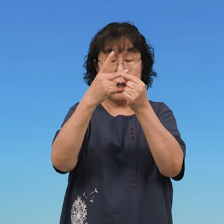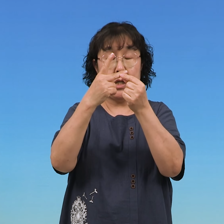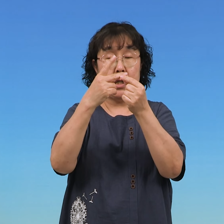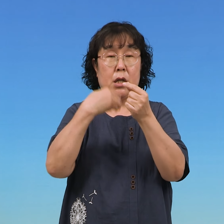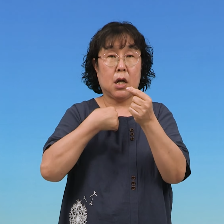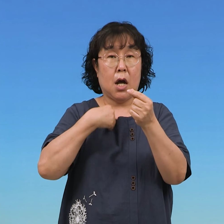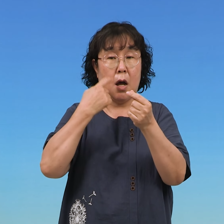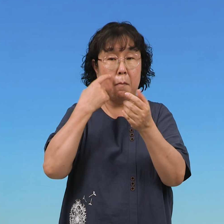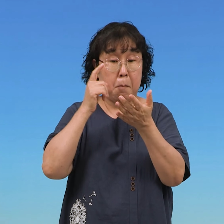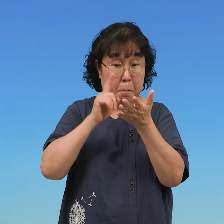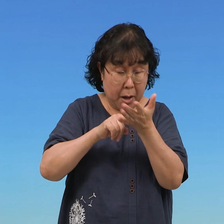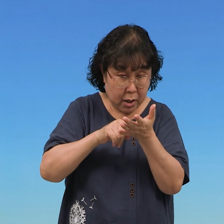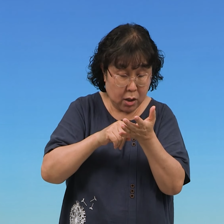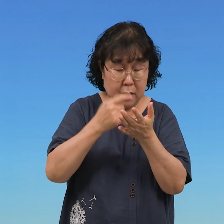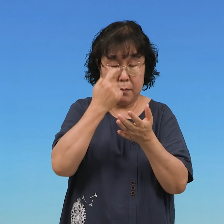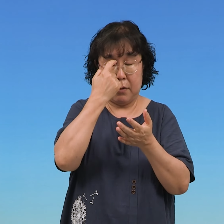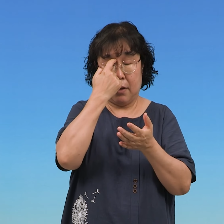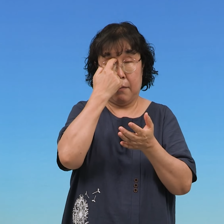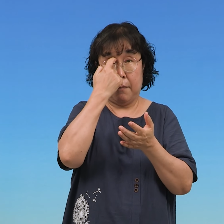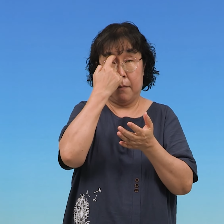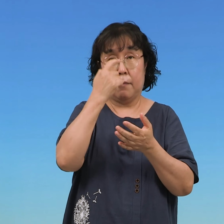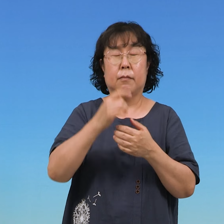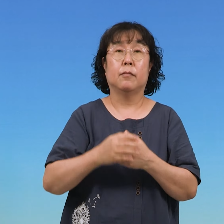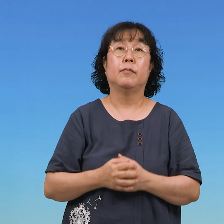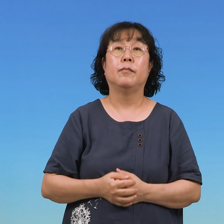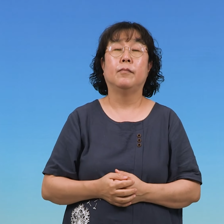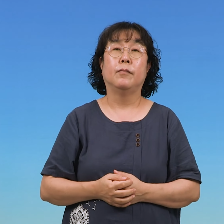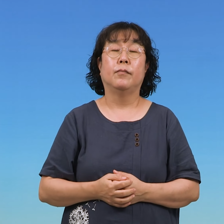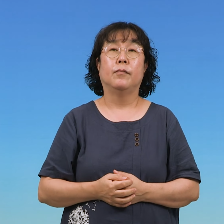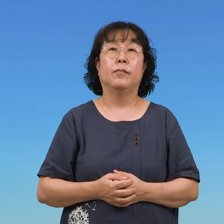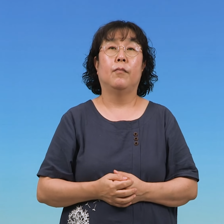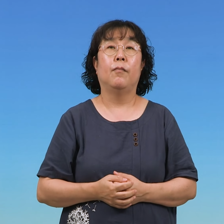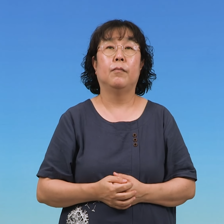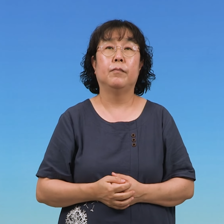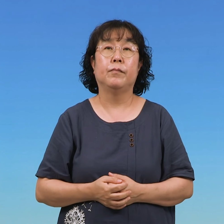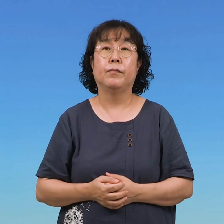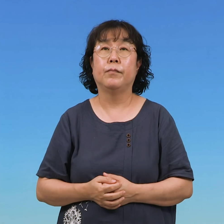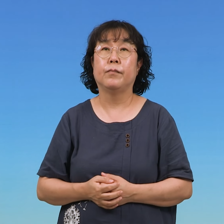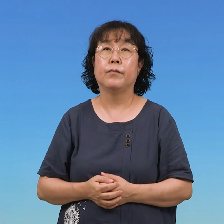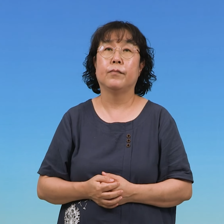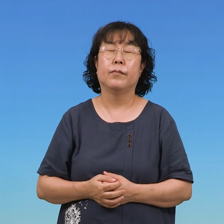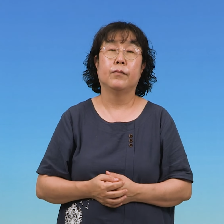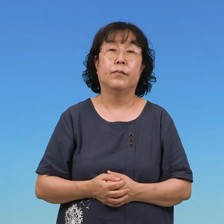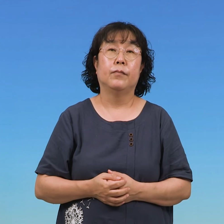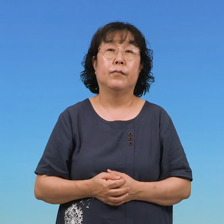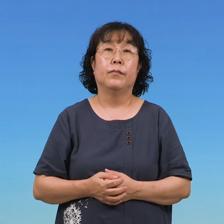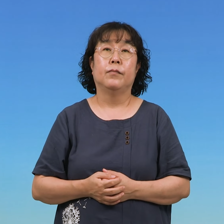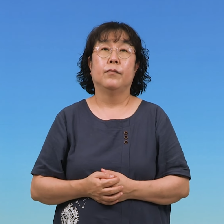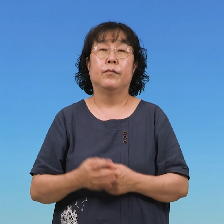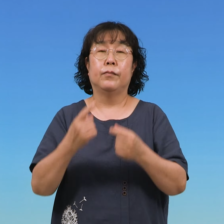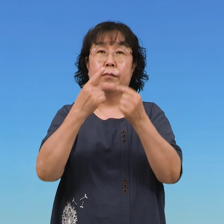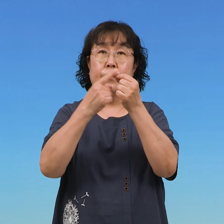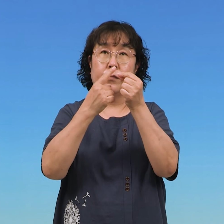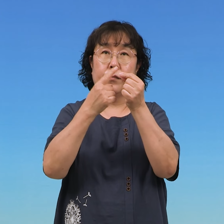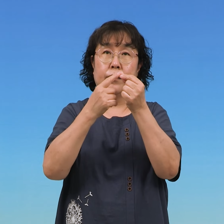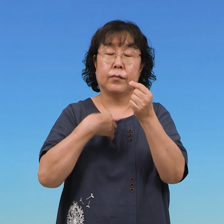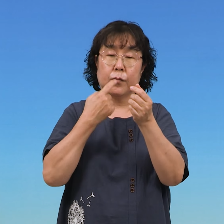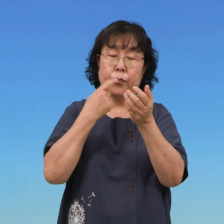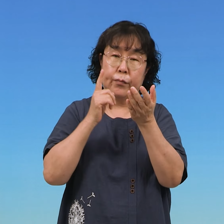자각을 못했을까, 그 2가지가 이렇게 마음에 확 와닿는 겁니다. 이걸 먼저 좀 말씀을 드릴게요.